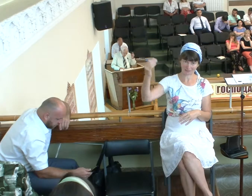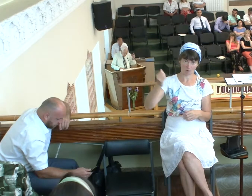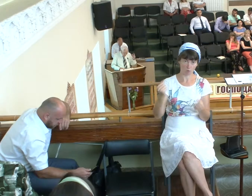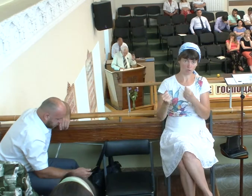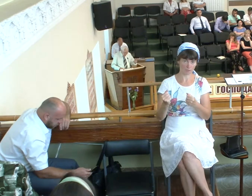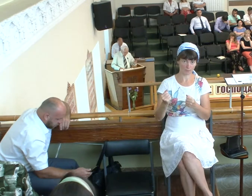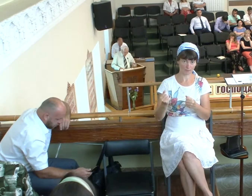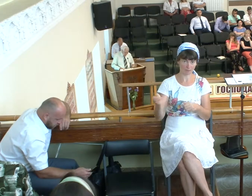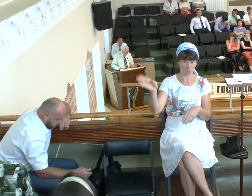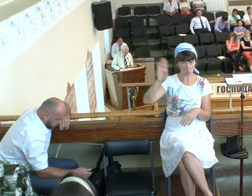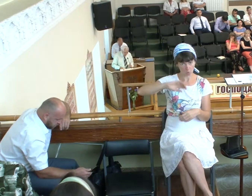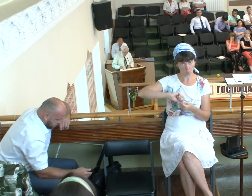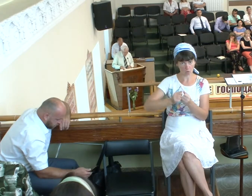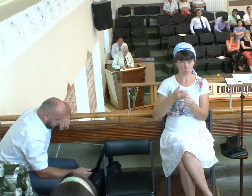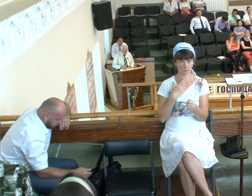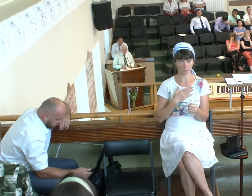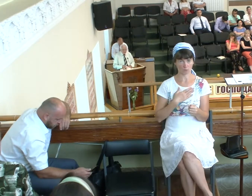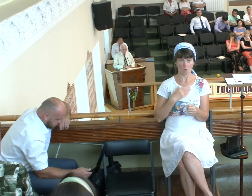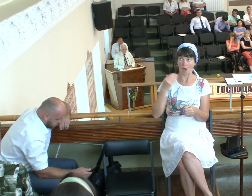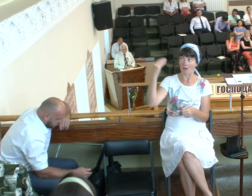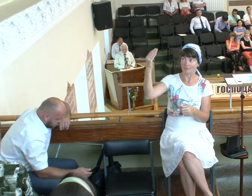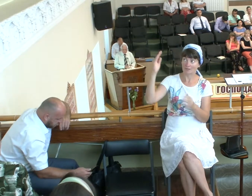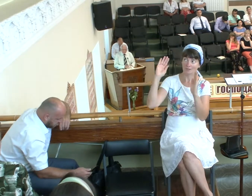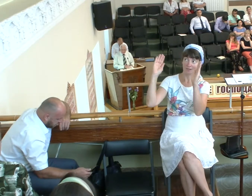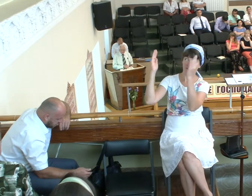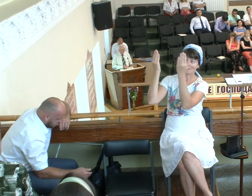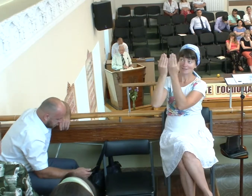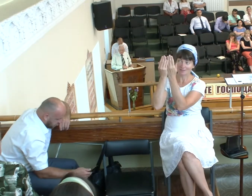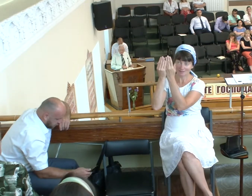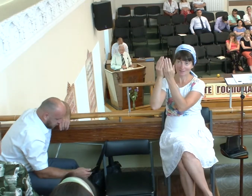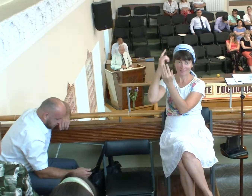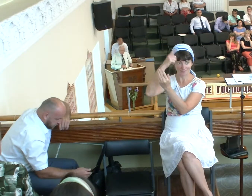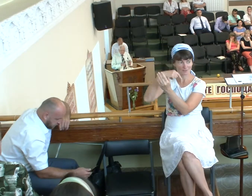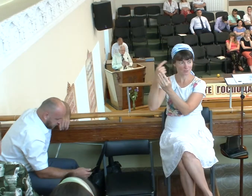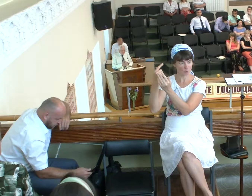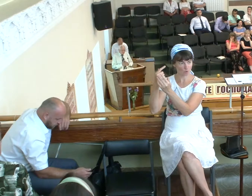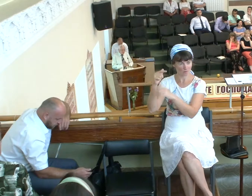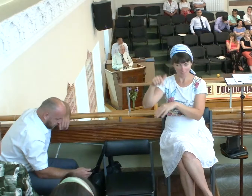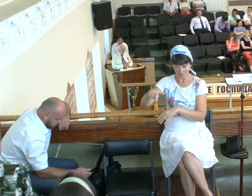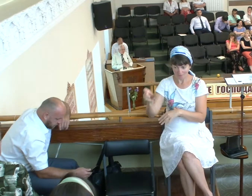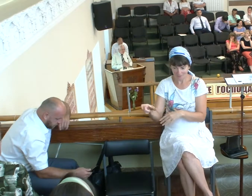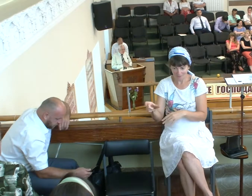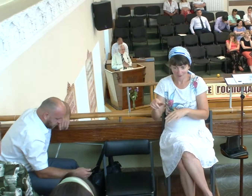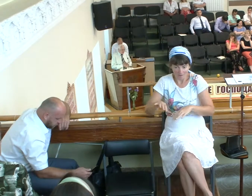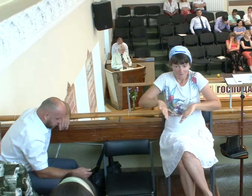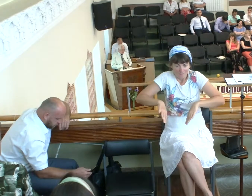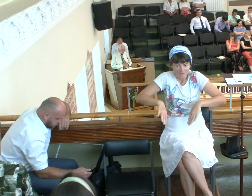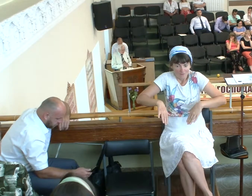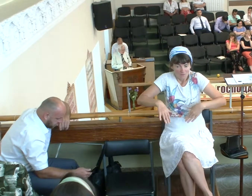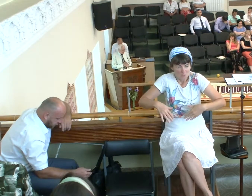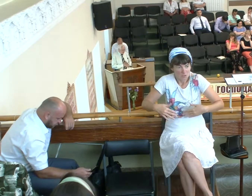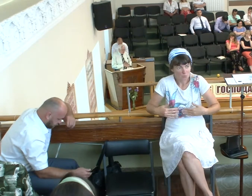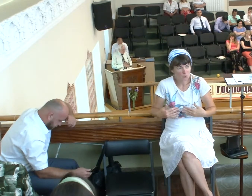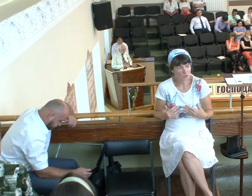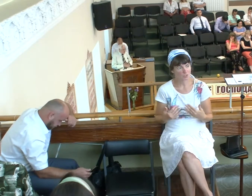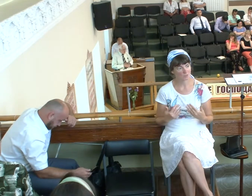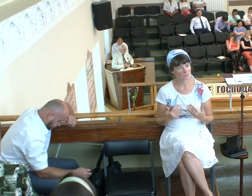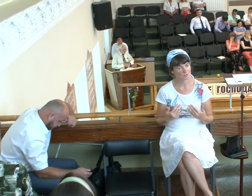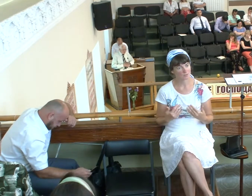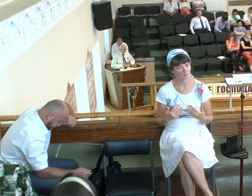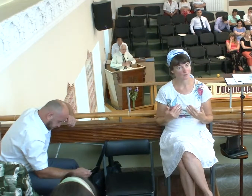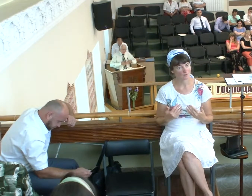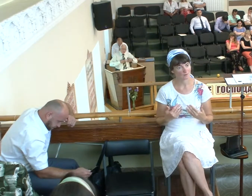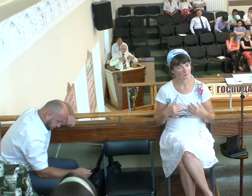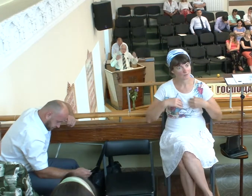Ты закрыл лицо Твое, и я смутился». Друзья дорогие, бывает, что Бог скрывает лицо. Не потому,